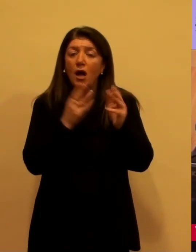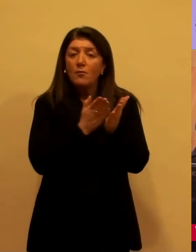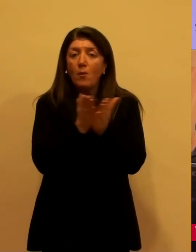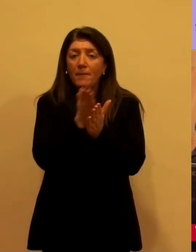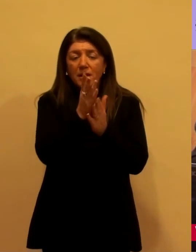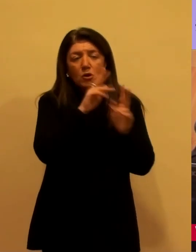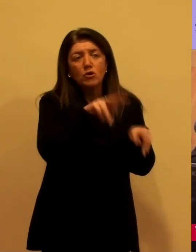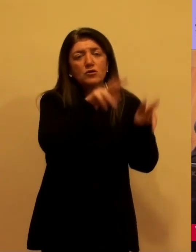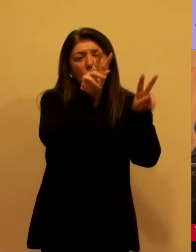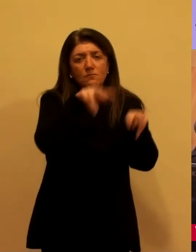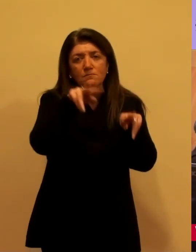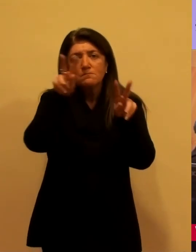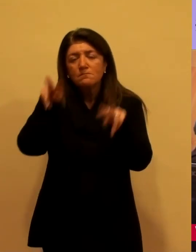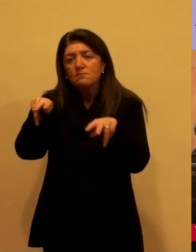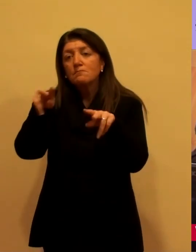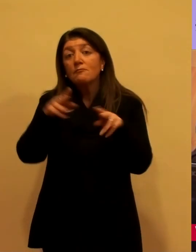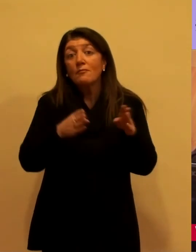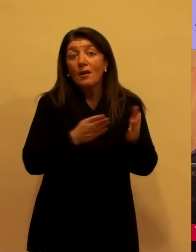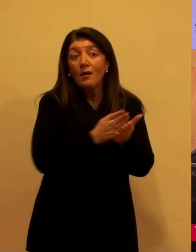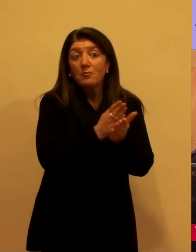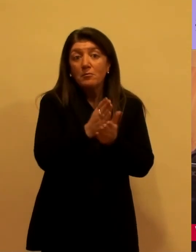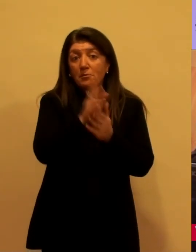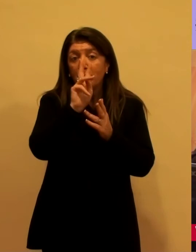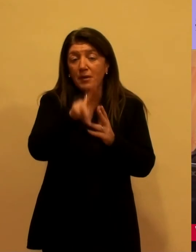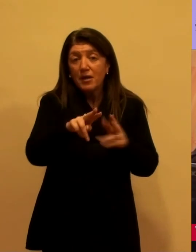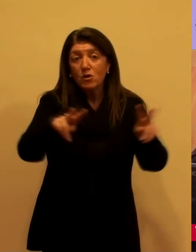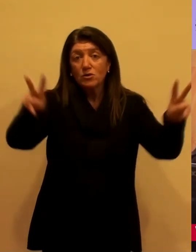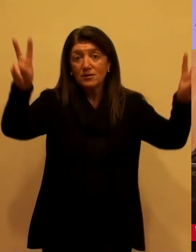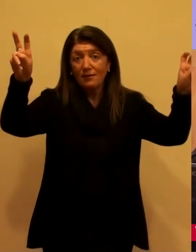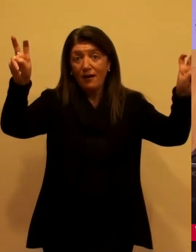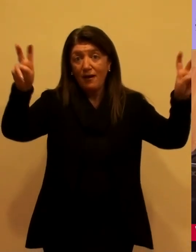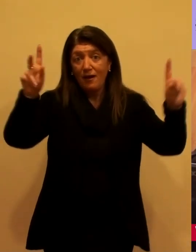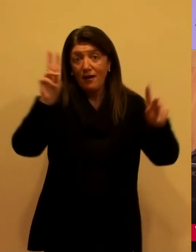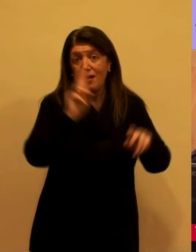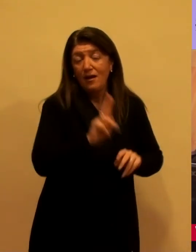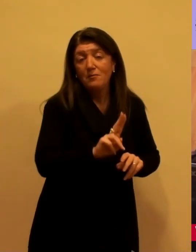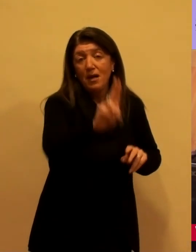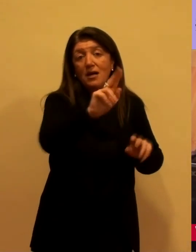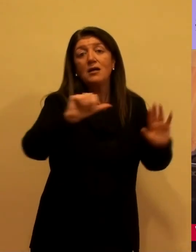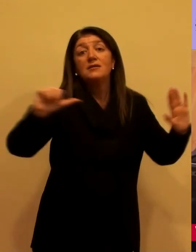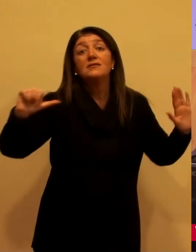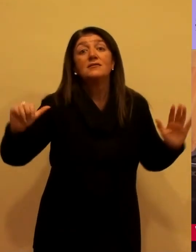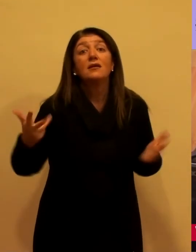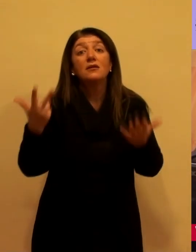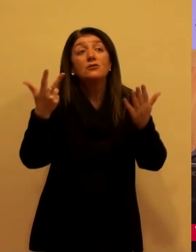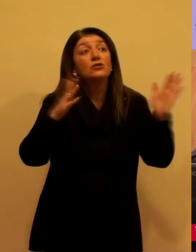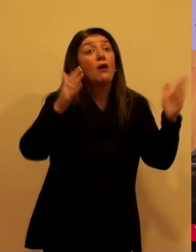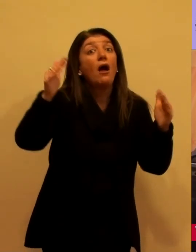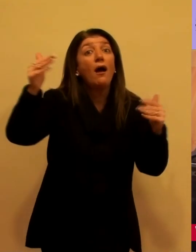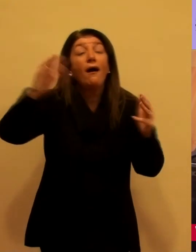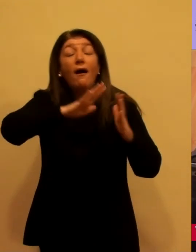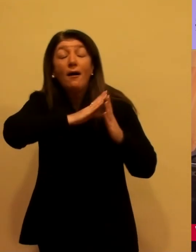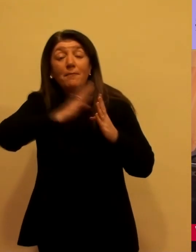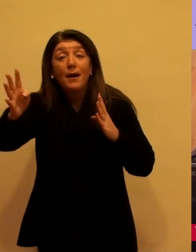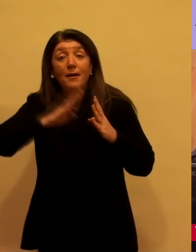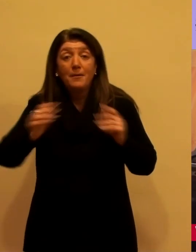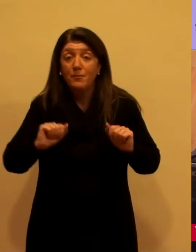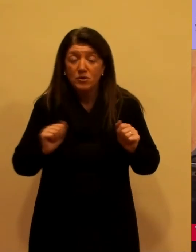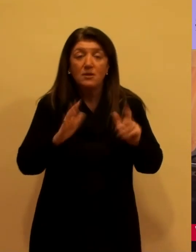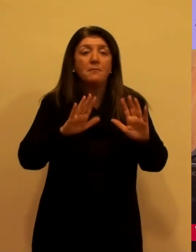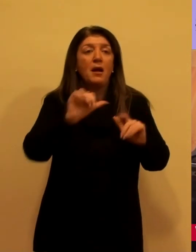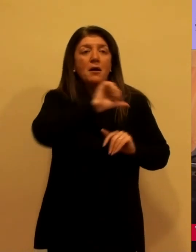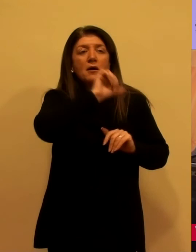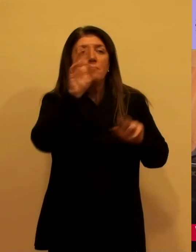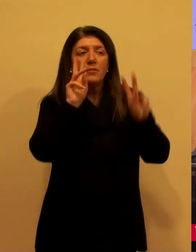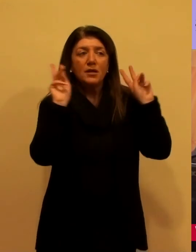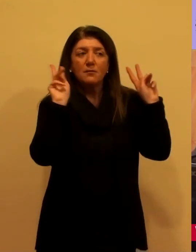percorso ovviamente tematico, non possiamo vedere le 65 opere in mostra, ma guardiamo principalmente